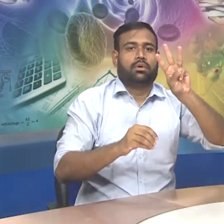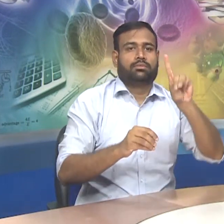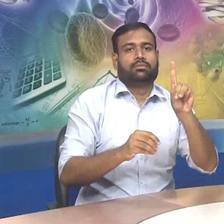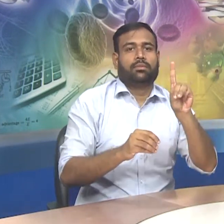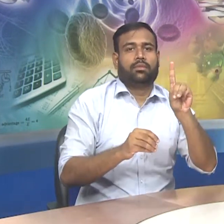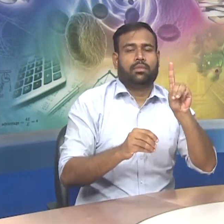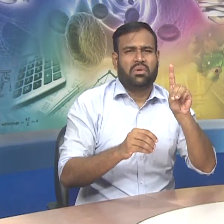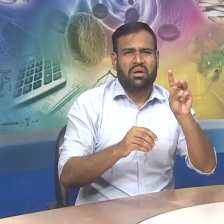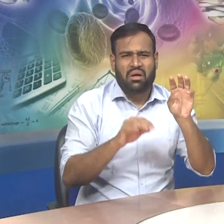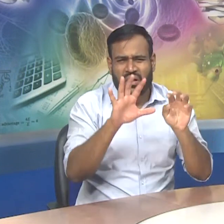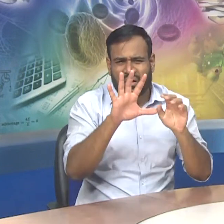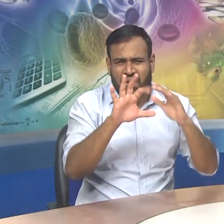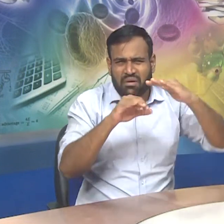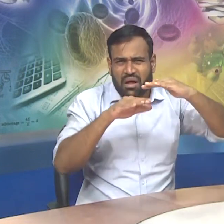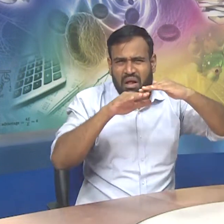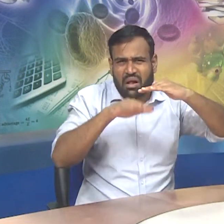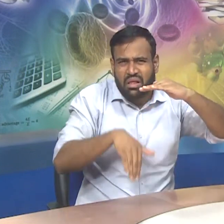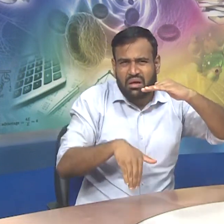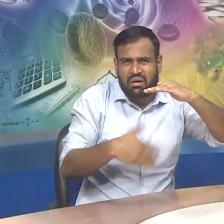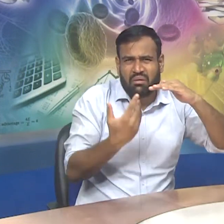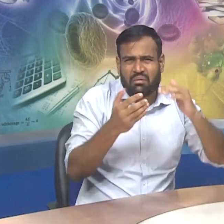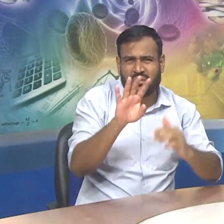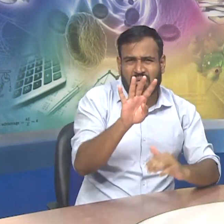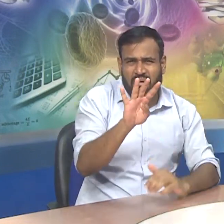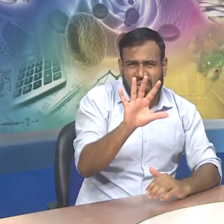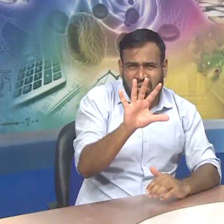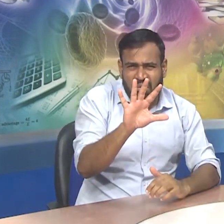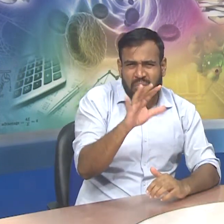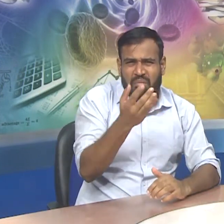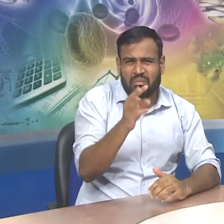because it should be more than 50%.